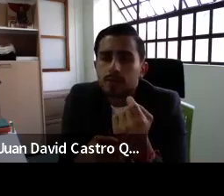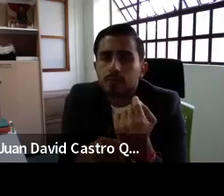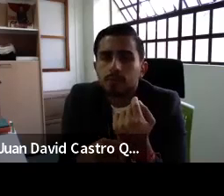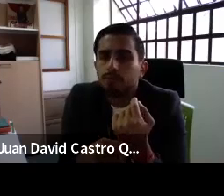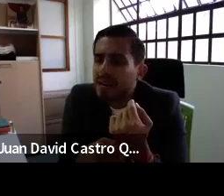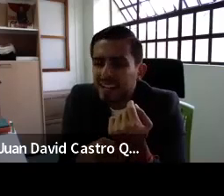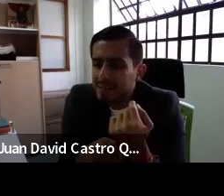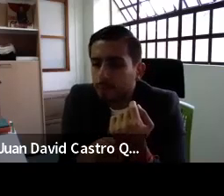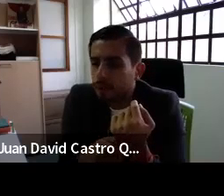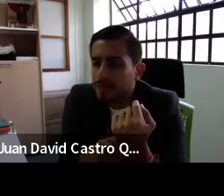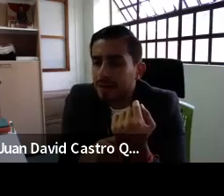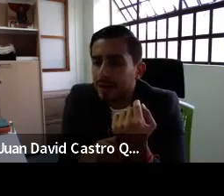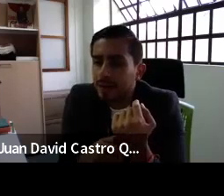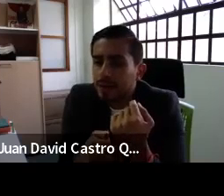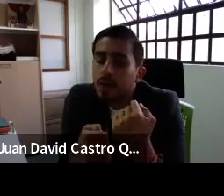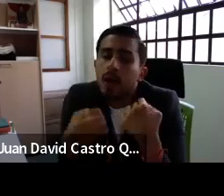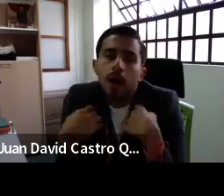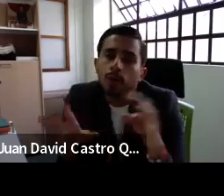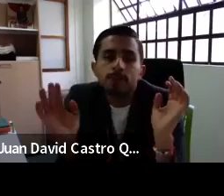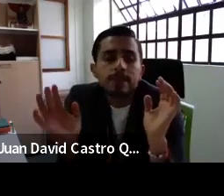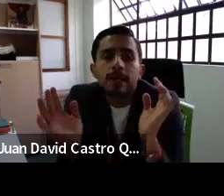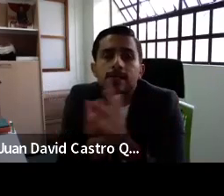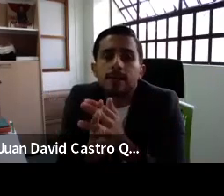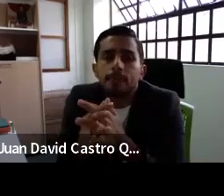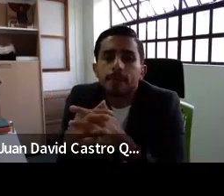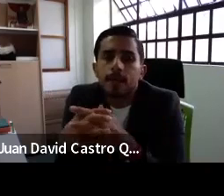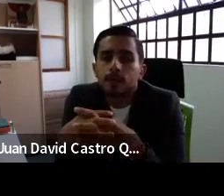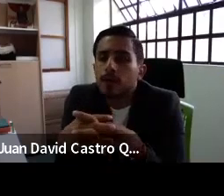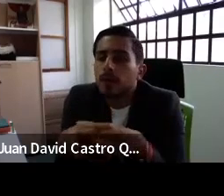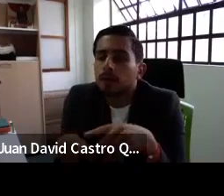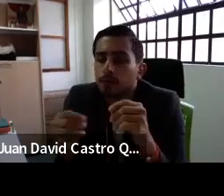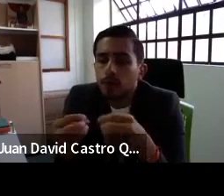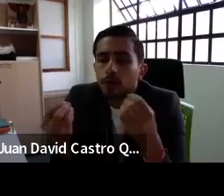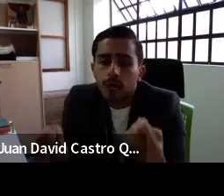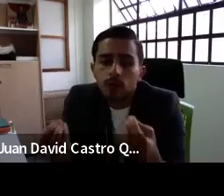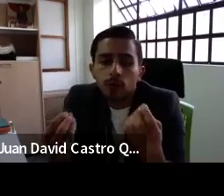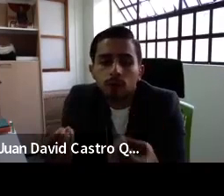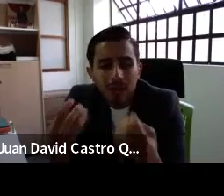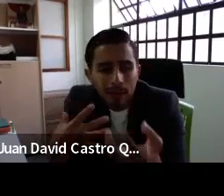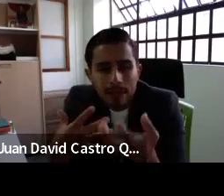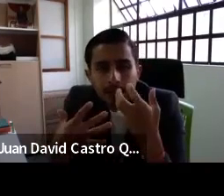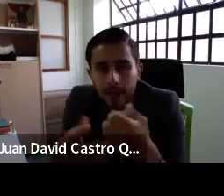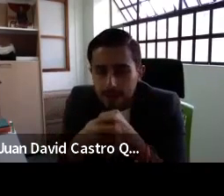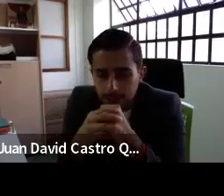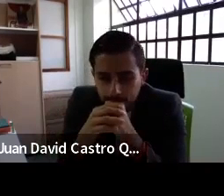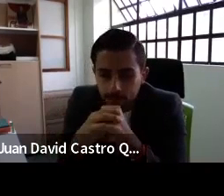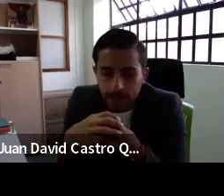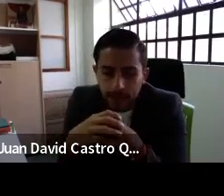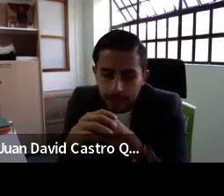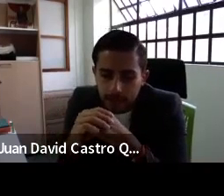básicas que pudiera hacer la gente a un especialista. Cierto, ¿cierto? Vivimos encontrando como temas de interés para la gente